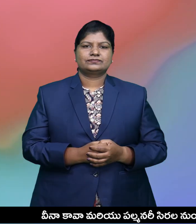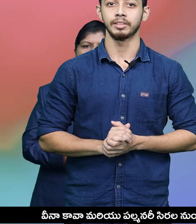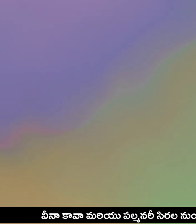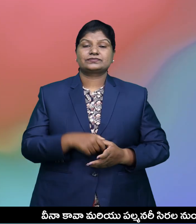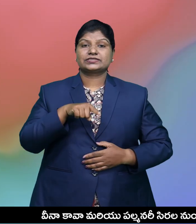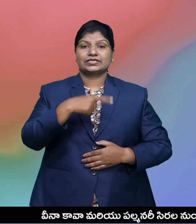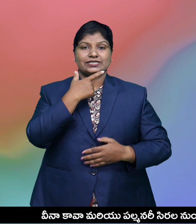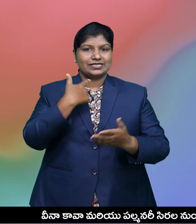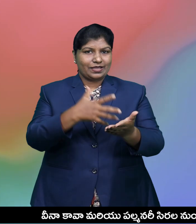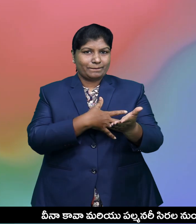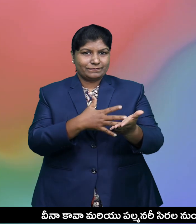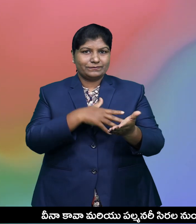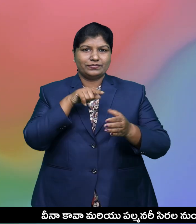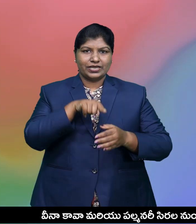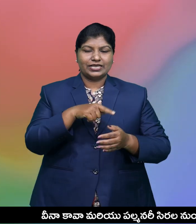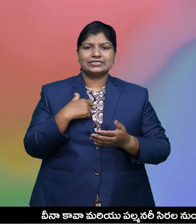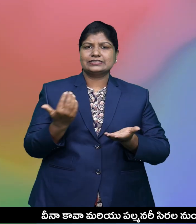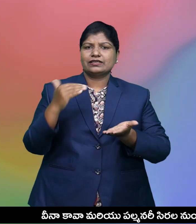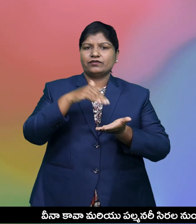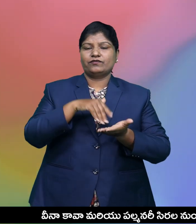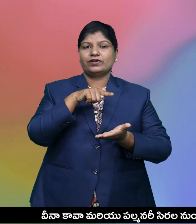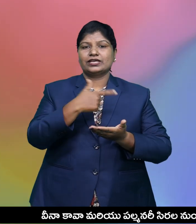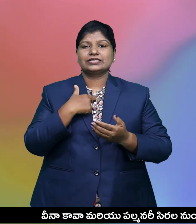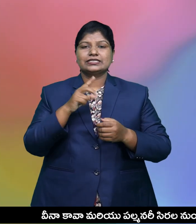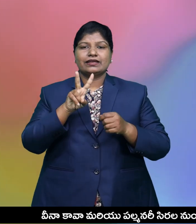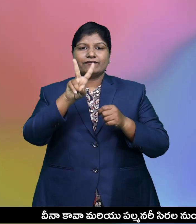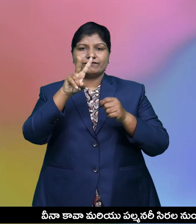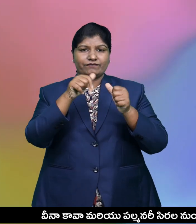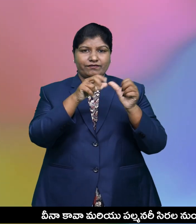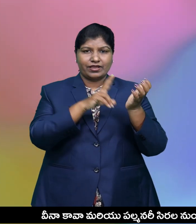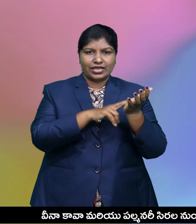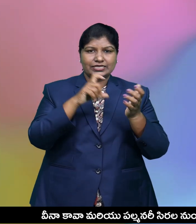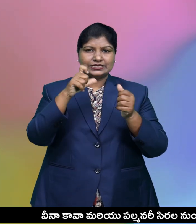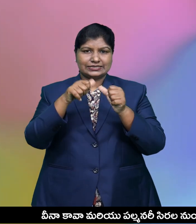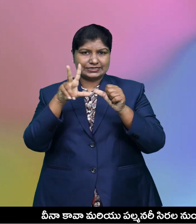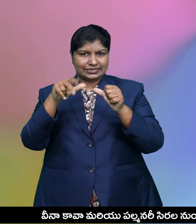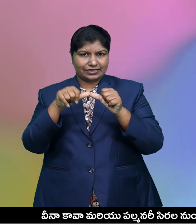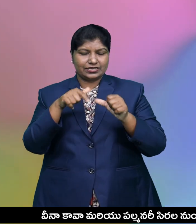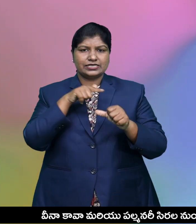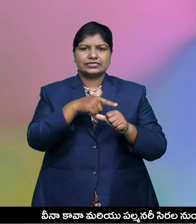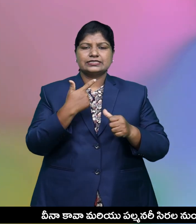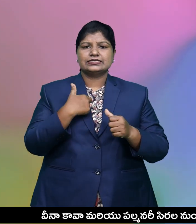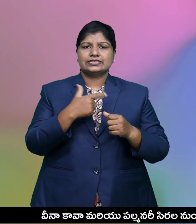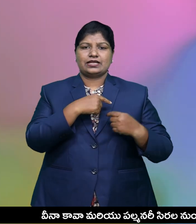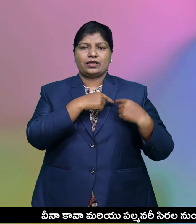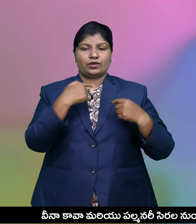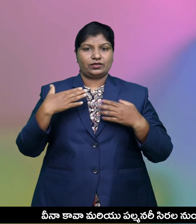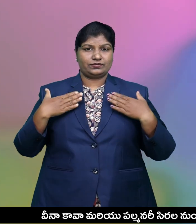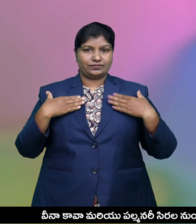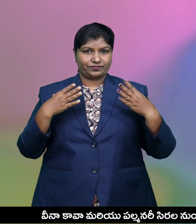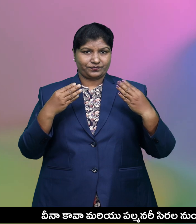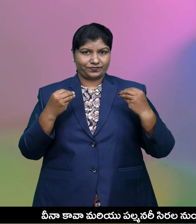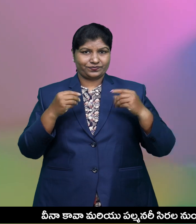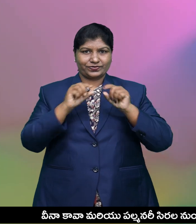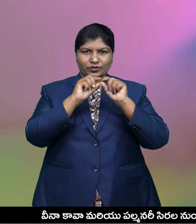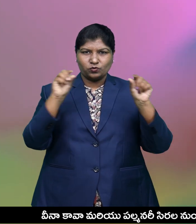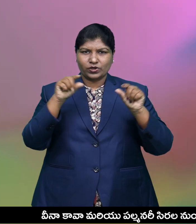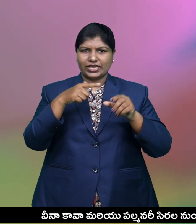వీనా, కావా మరియు పల్మనరీ సిరల నుండి రక్తం వరుసగా కుడి మరియు ఎడమ కర్ణికలోకి